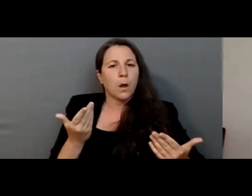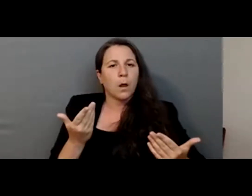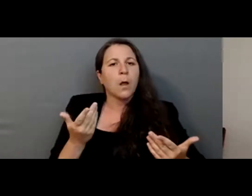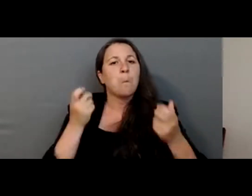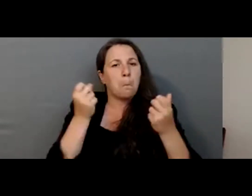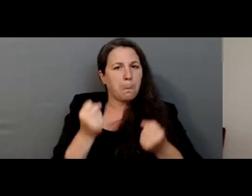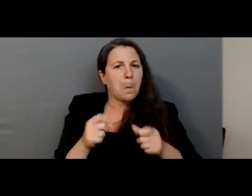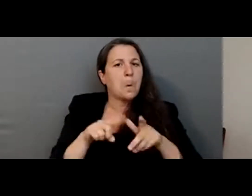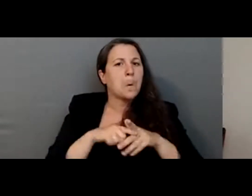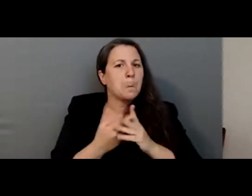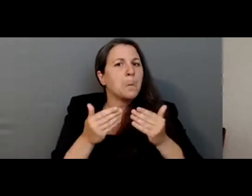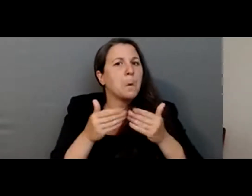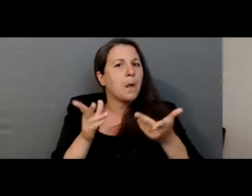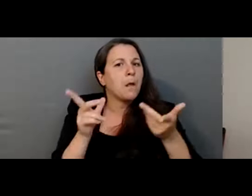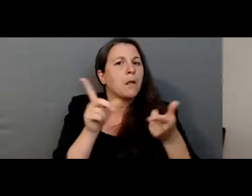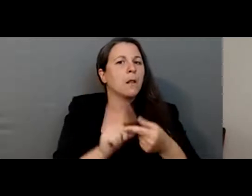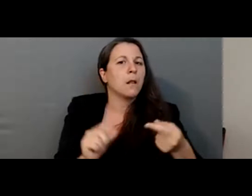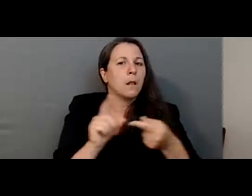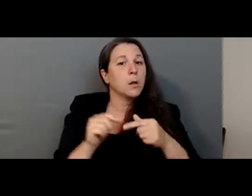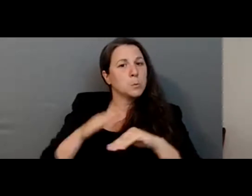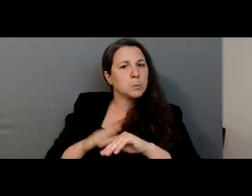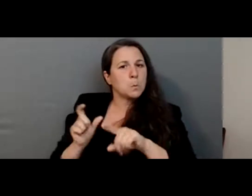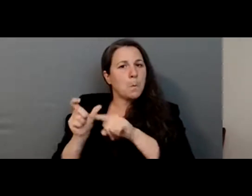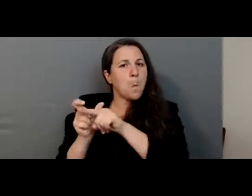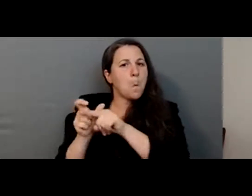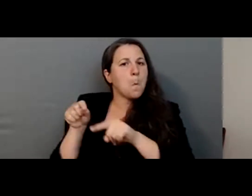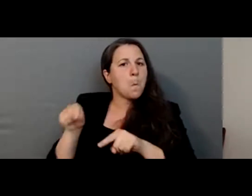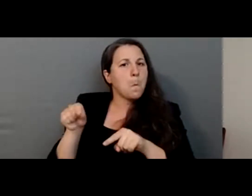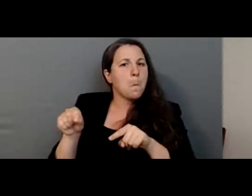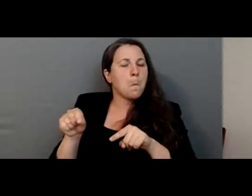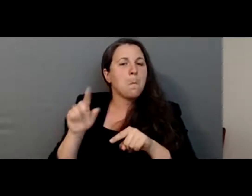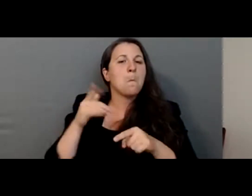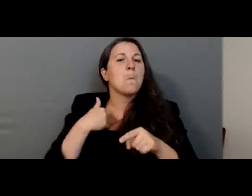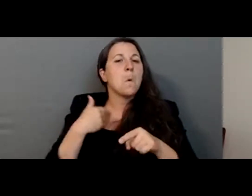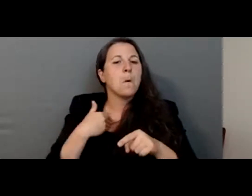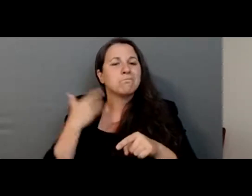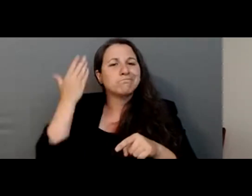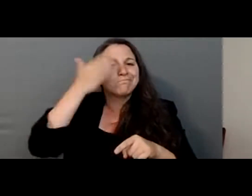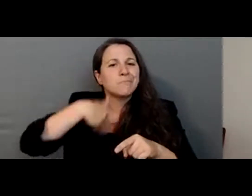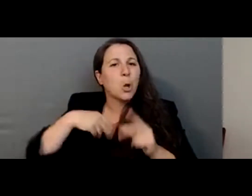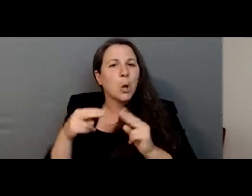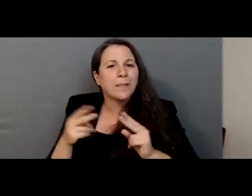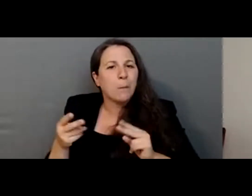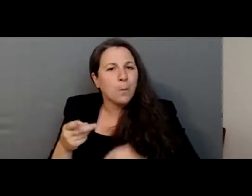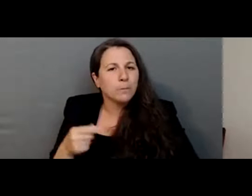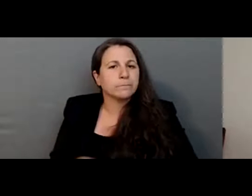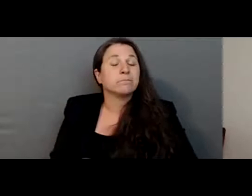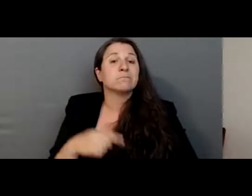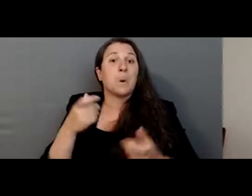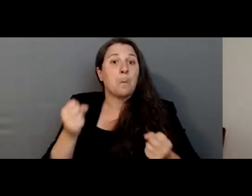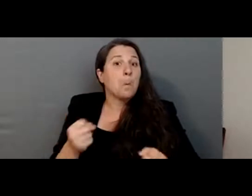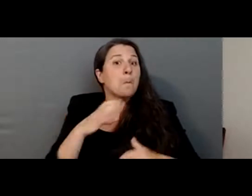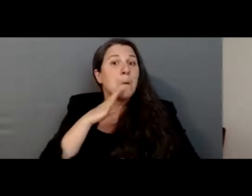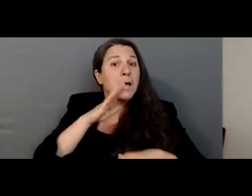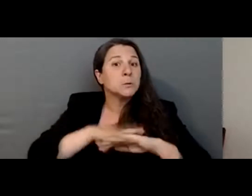semble absolument importante et qui, là encore, est très mal connue hein, sur toutes les formes de discrimination qui sont liées à